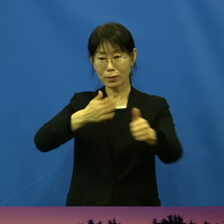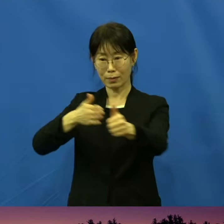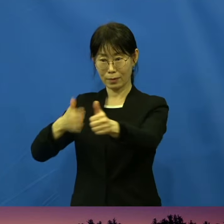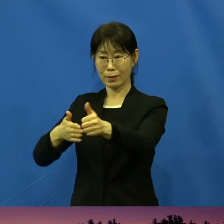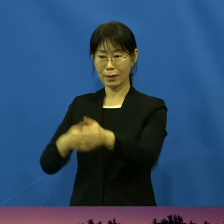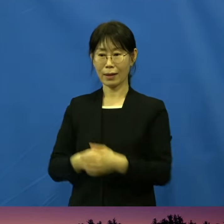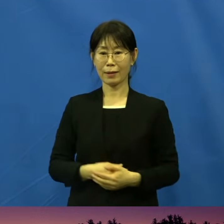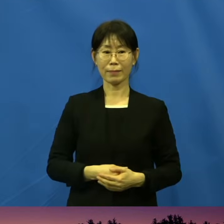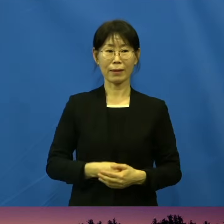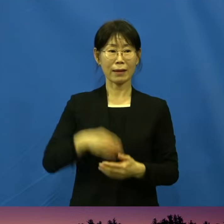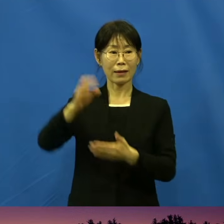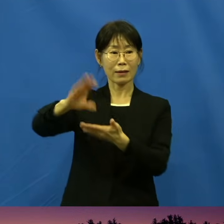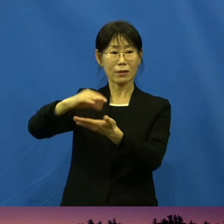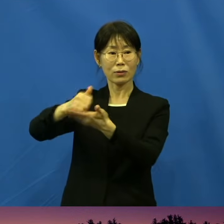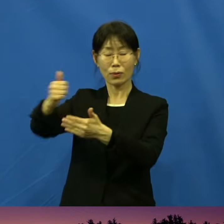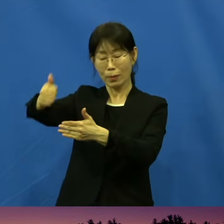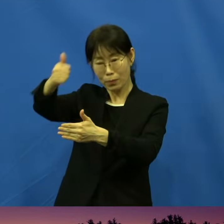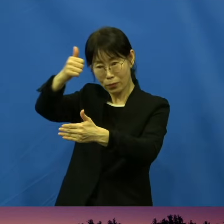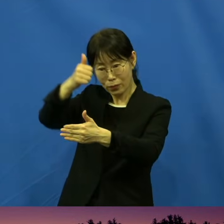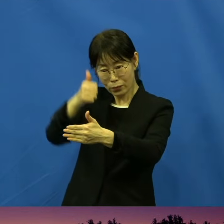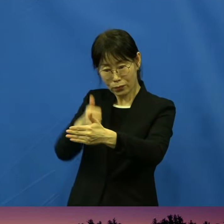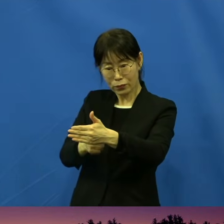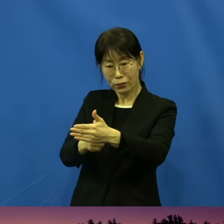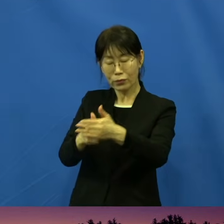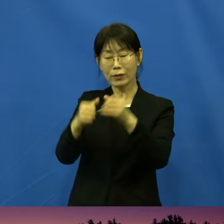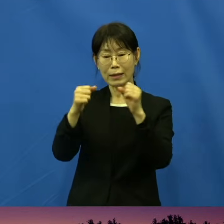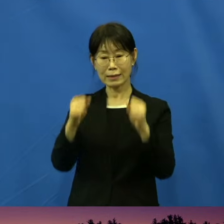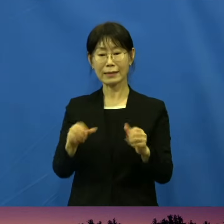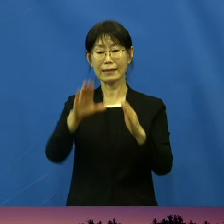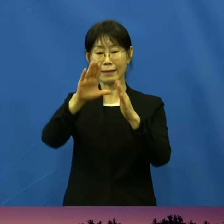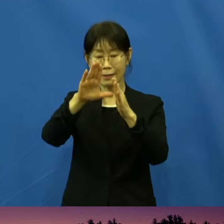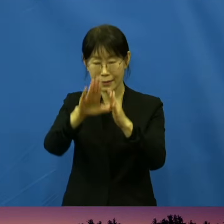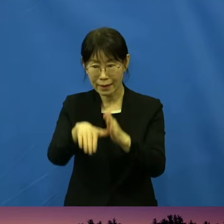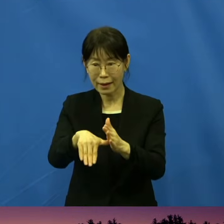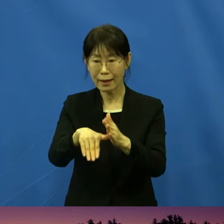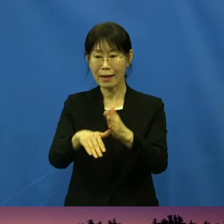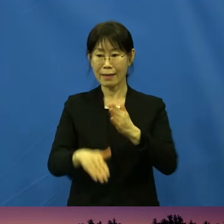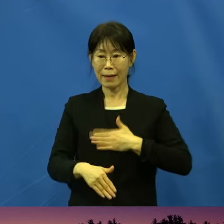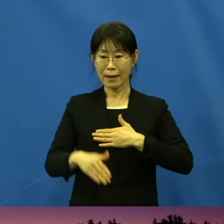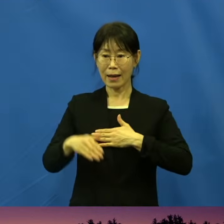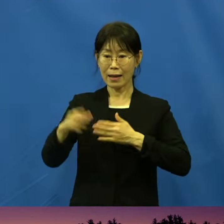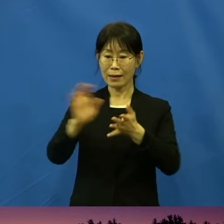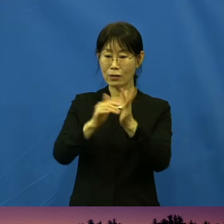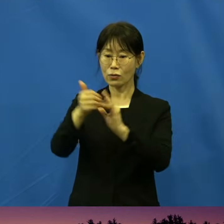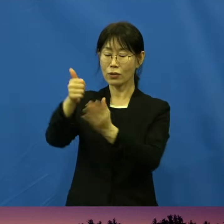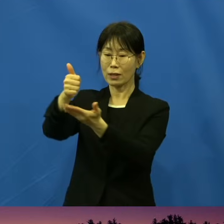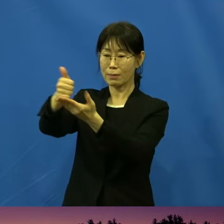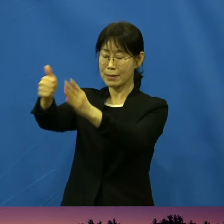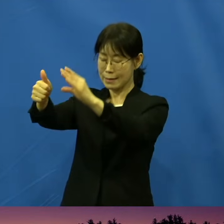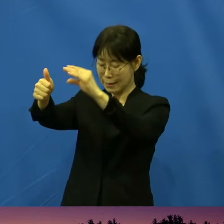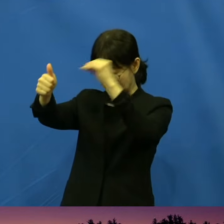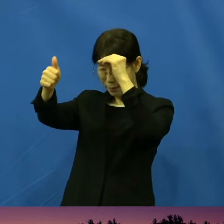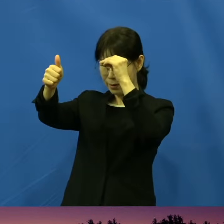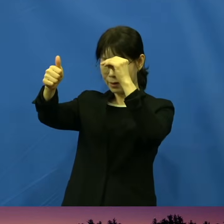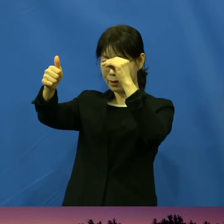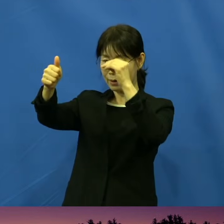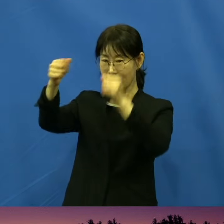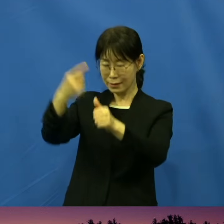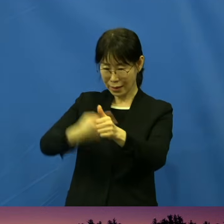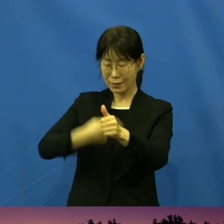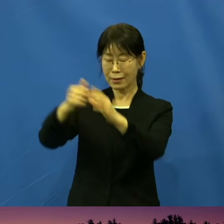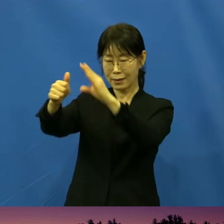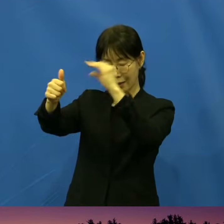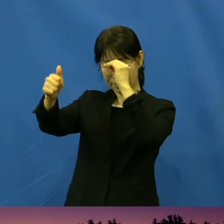그리스도가 내 안에 충만히 거하신다면 내가 그리스도의 형상을 닮아갈 수밖에 없는 거잖아요.